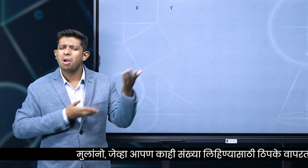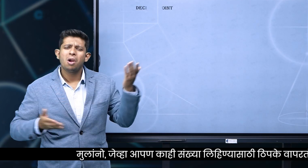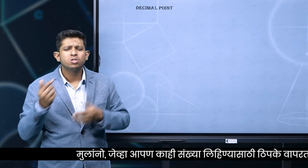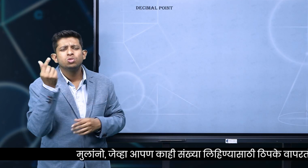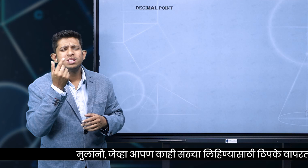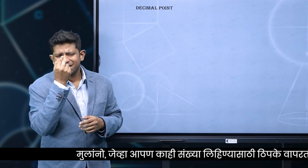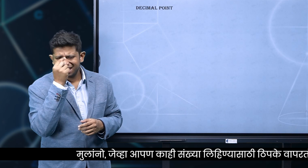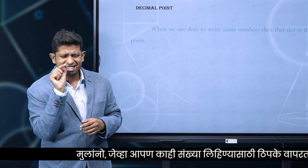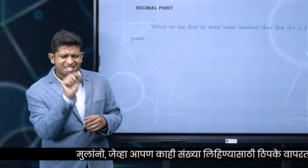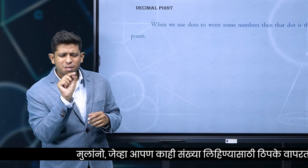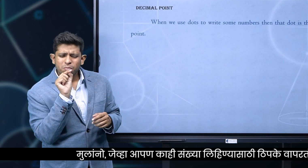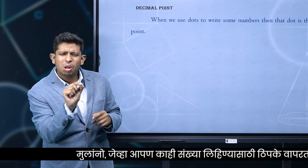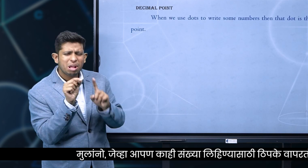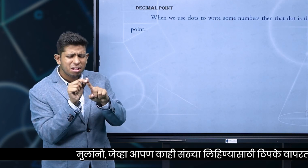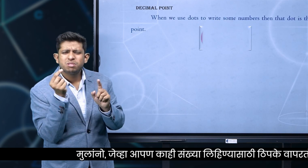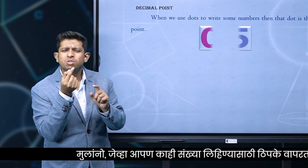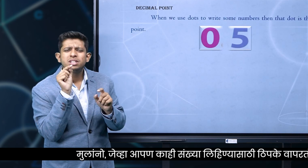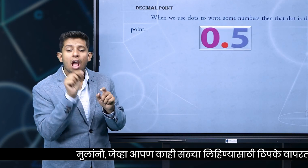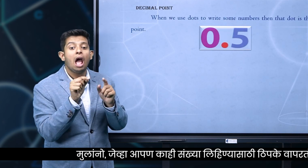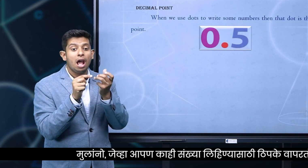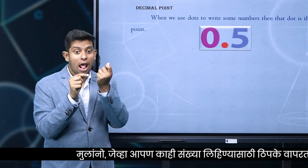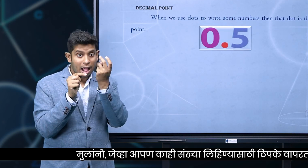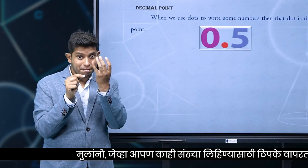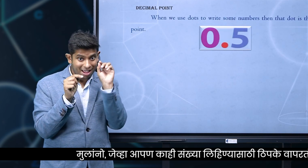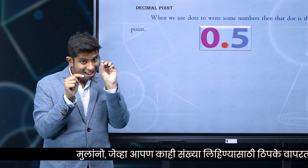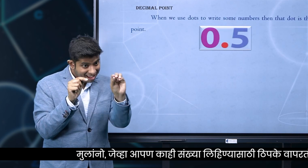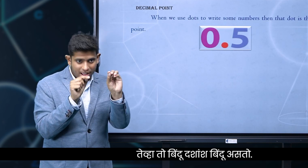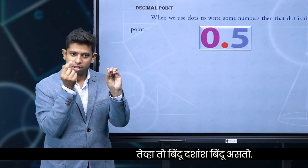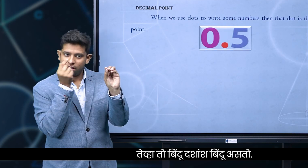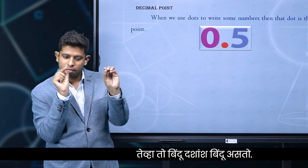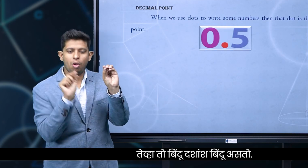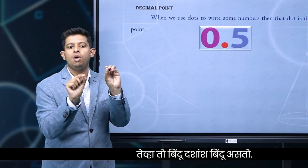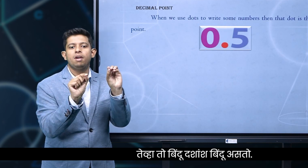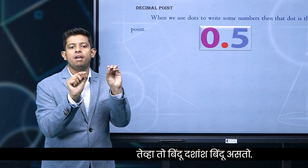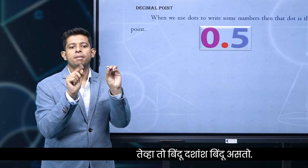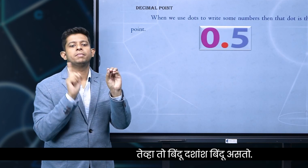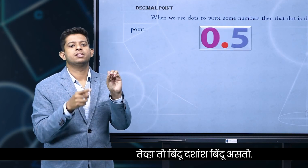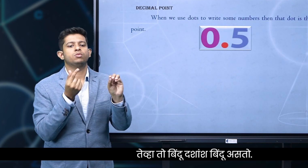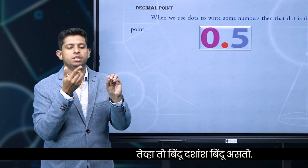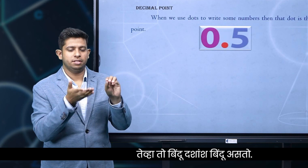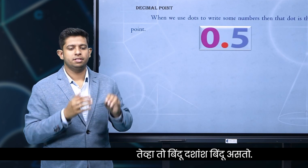मुलांनो, जेव्हा आपण काही संख्या लिहिण्यासाठी ठिपके वापरतो, तेव्हा तो बिंदू दशांश बिंदू असतो.